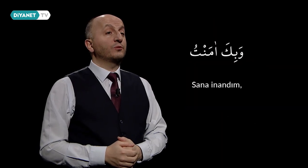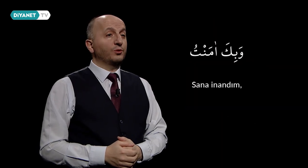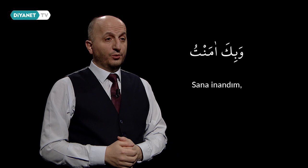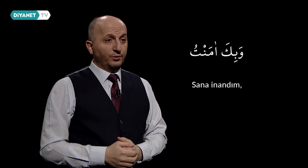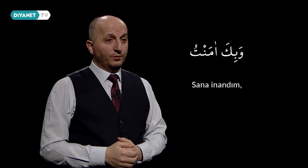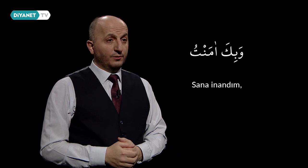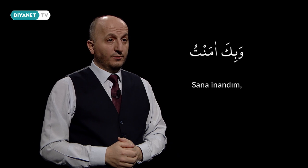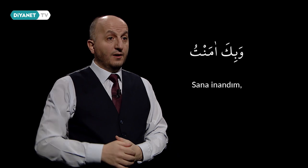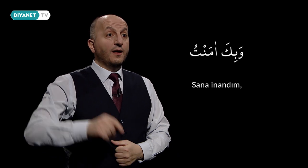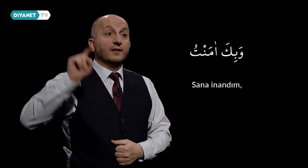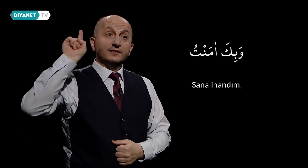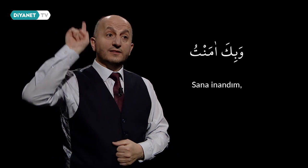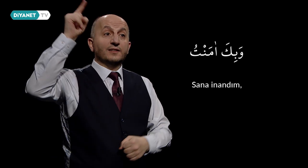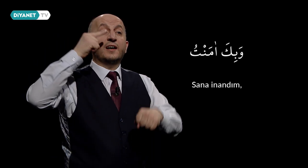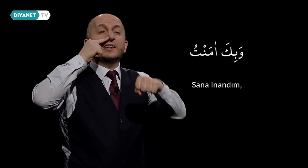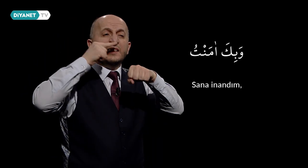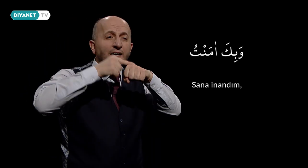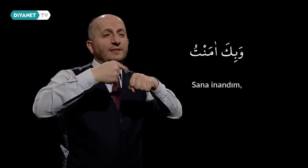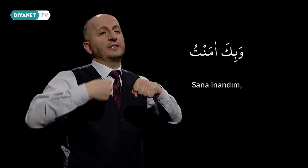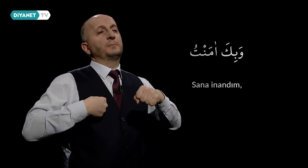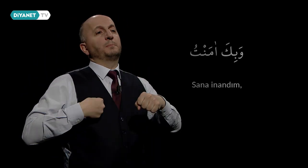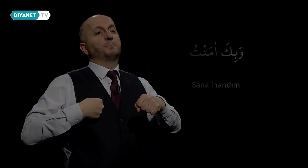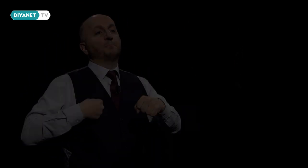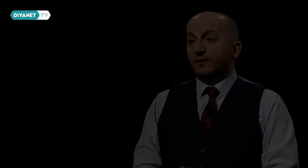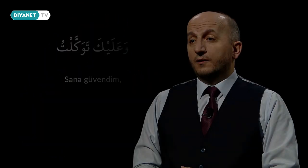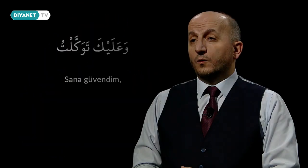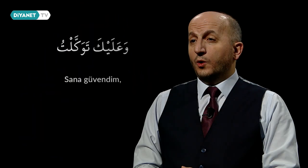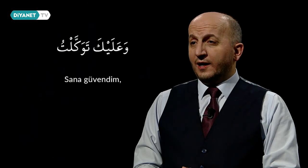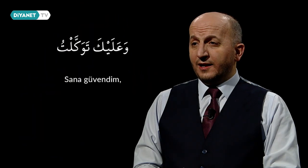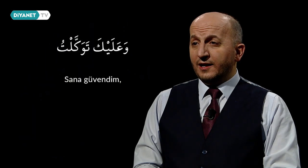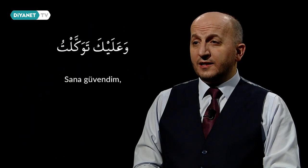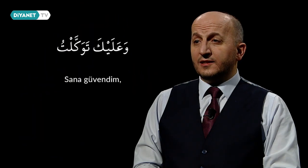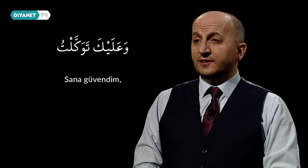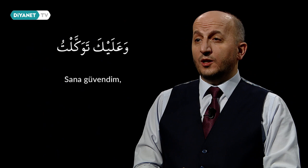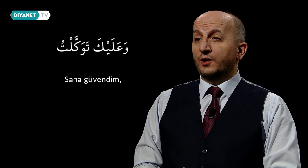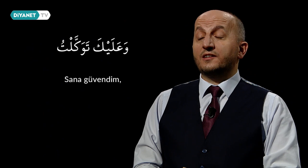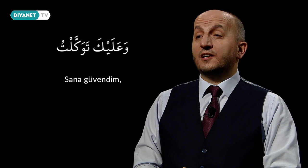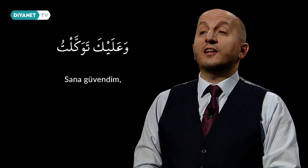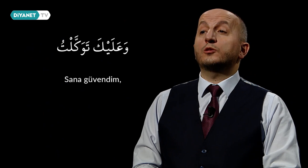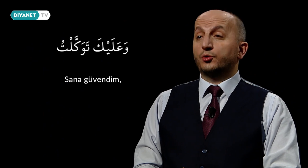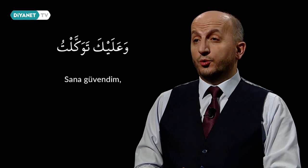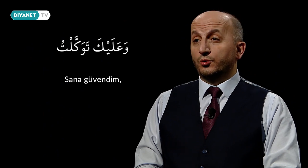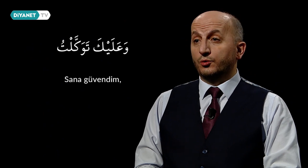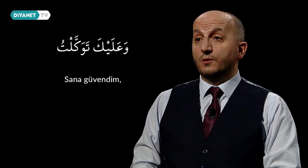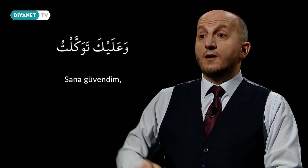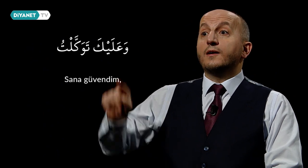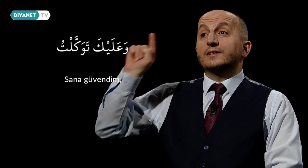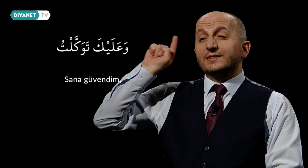amentu. Sana inandım. Ve aleyke tevekkeltu.